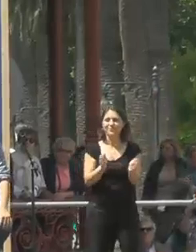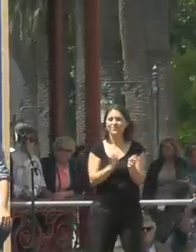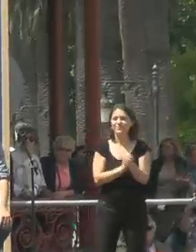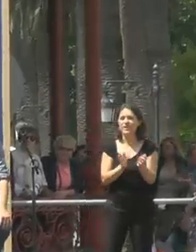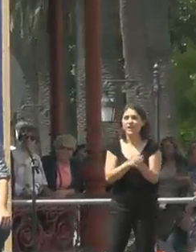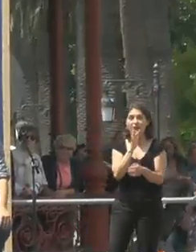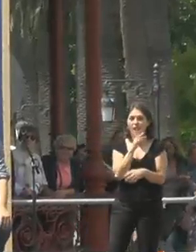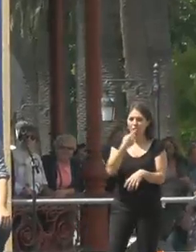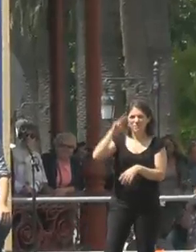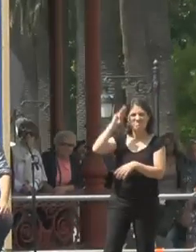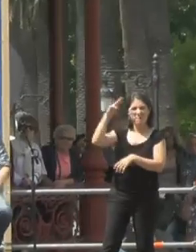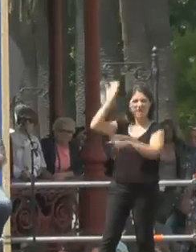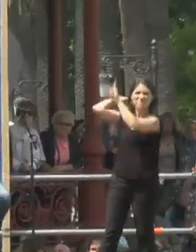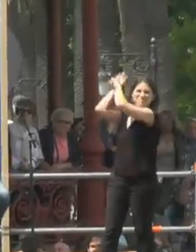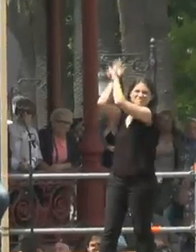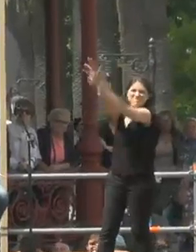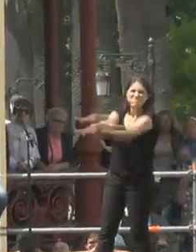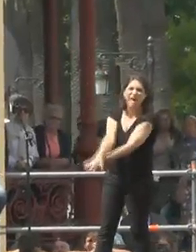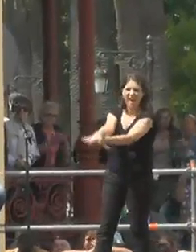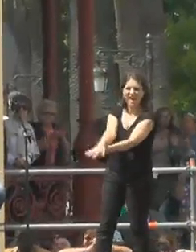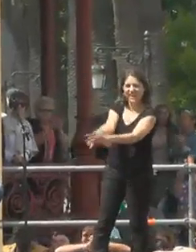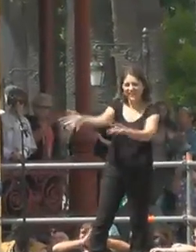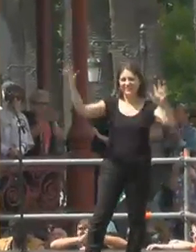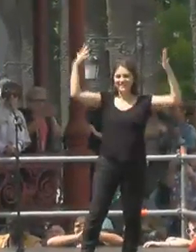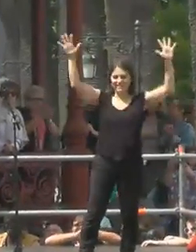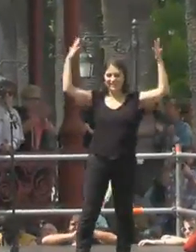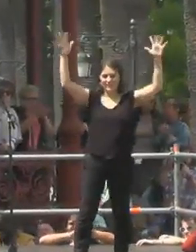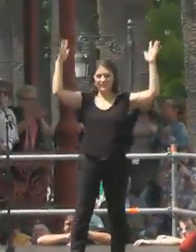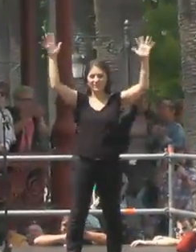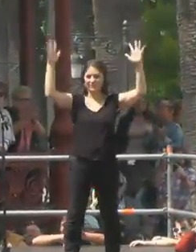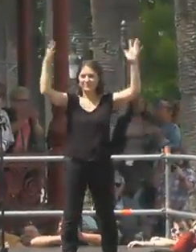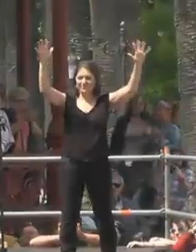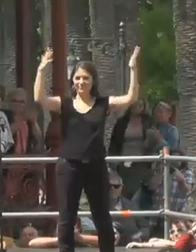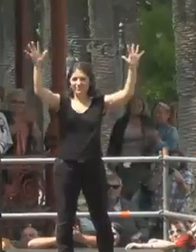Imos gañar o Partido Popular.